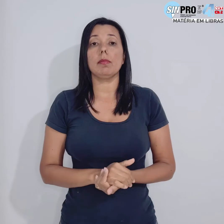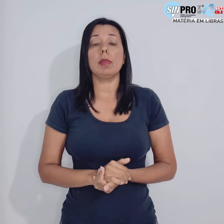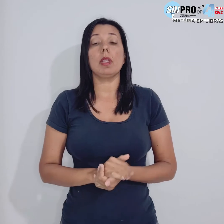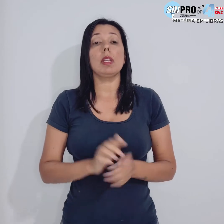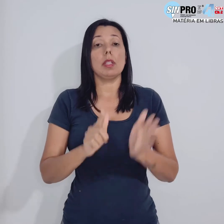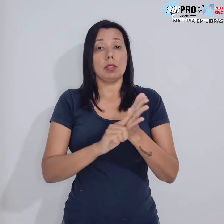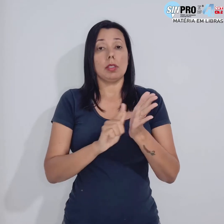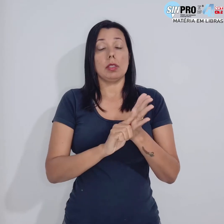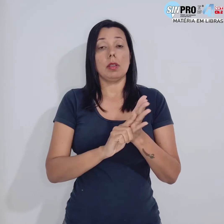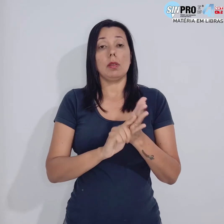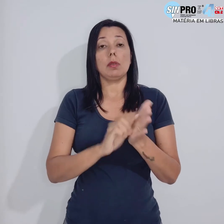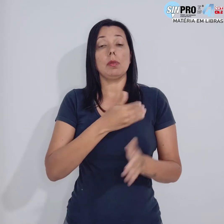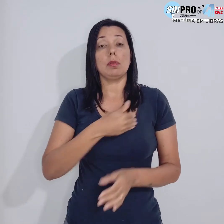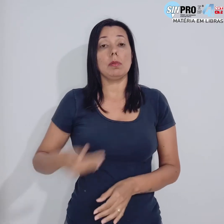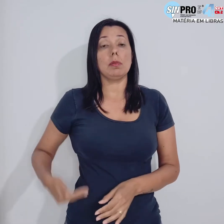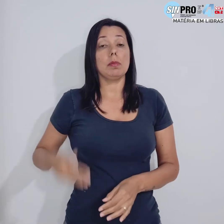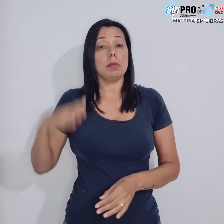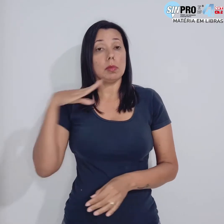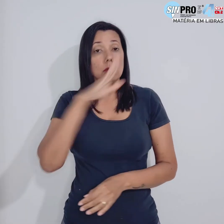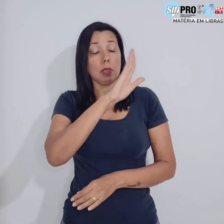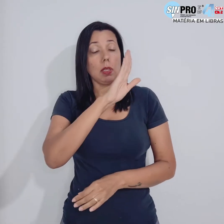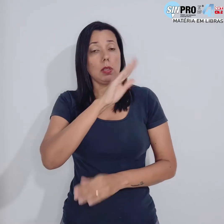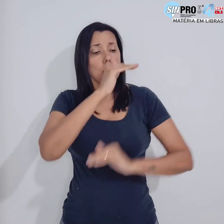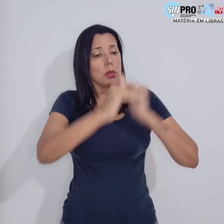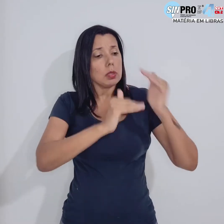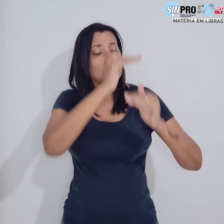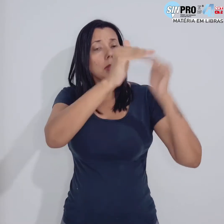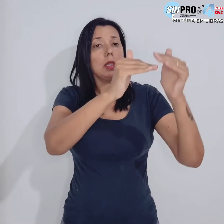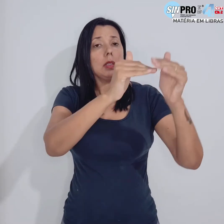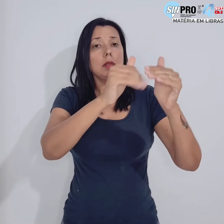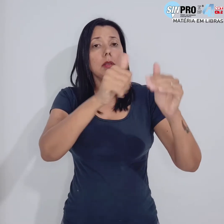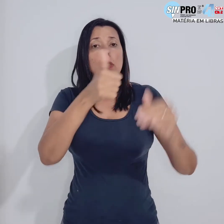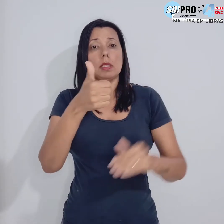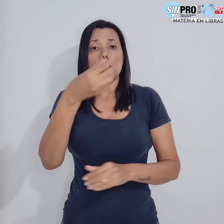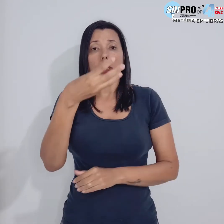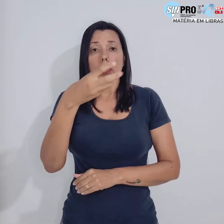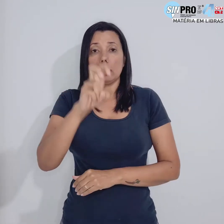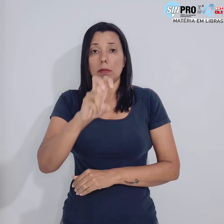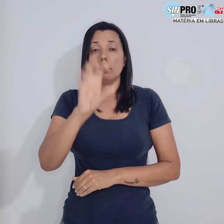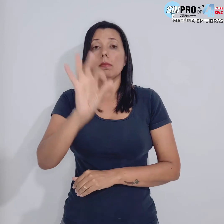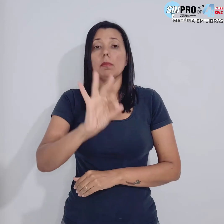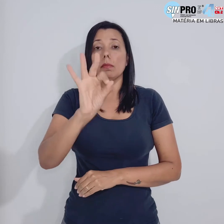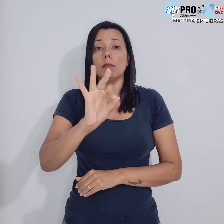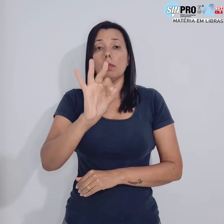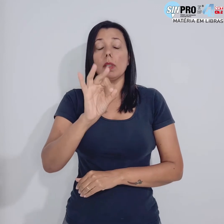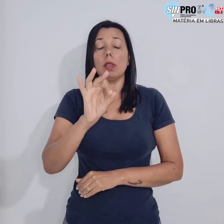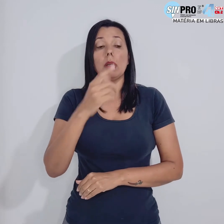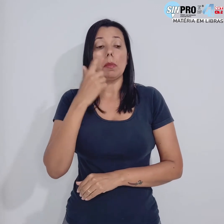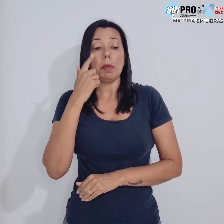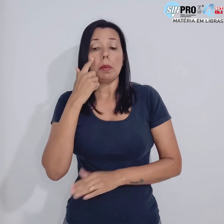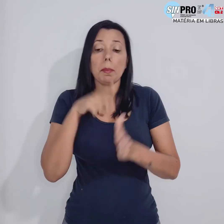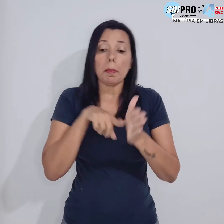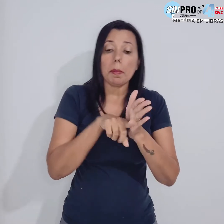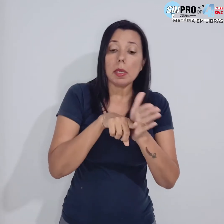na gestão de Jair Bolsonaro, um crescimento de 135%. O levantamento é